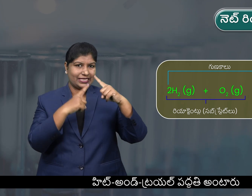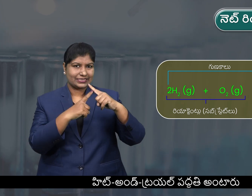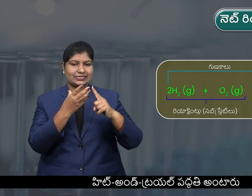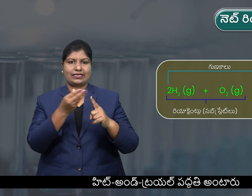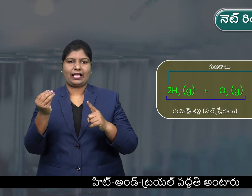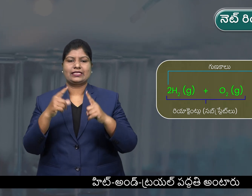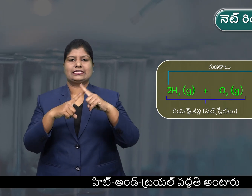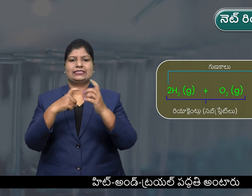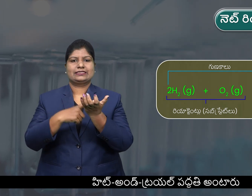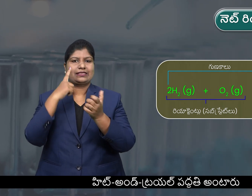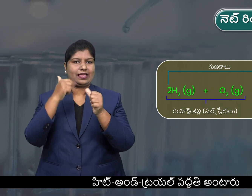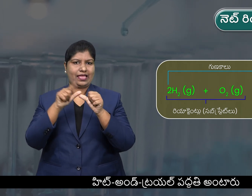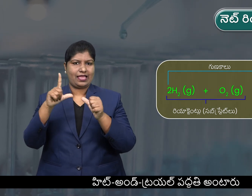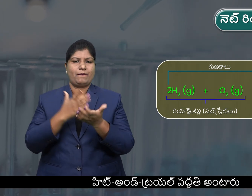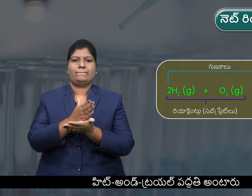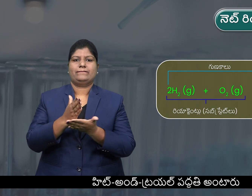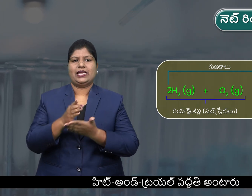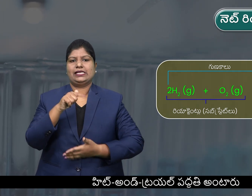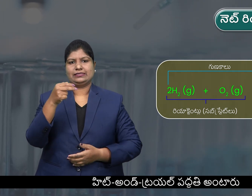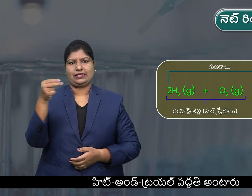అండ్ ట్రయల్ పద్ధతి అంటారు.